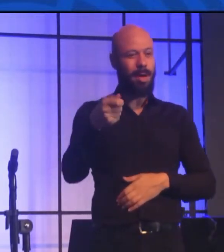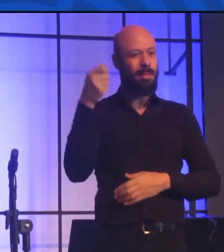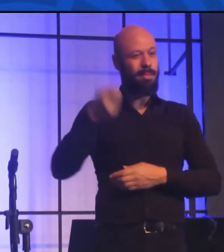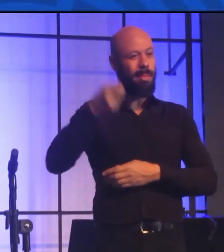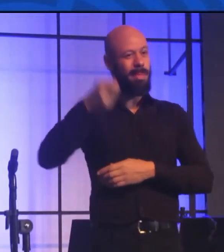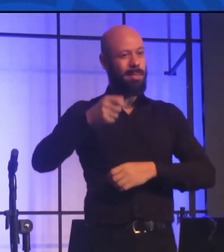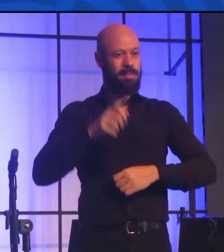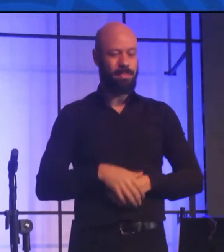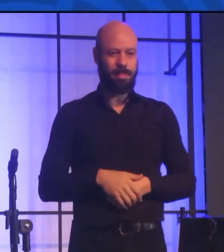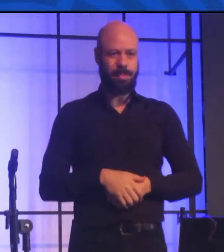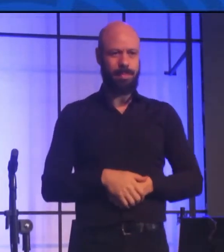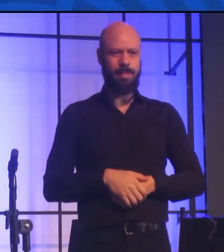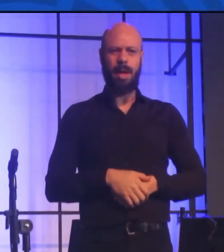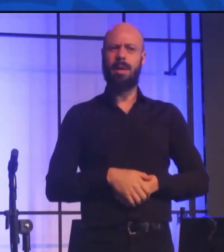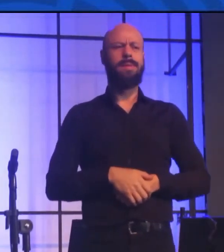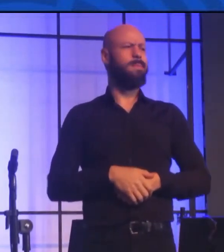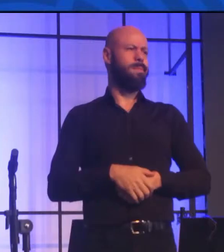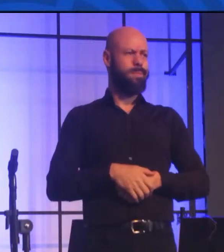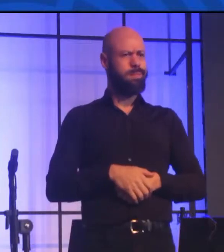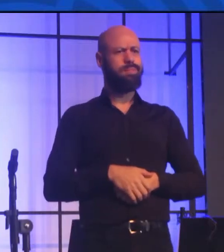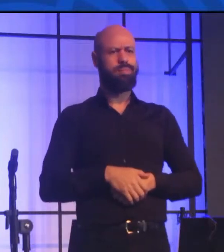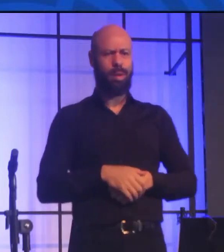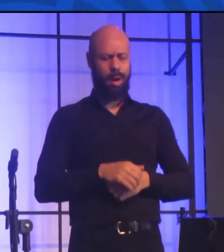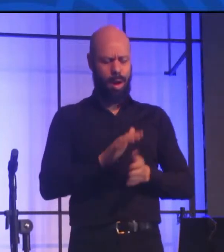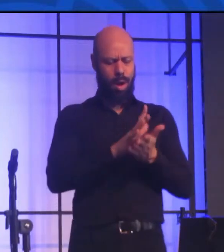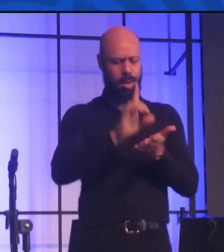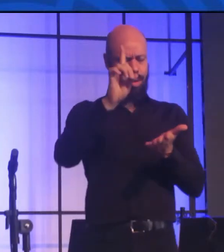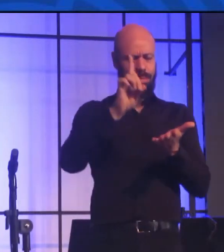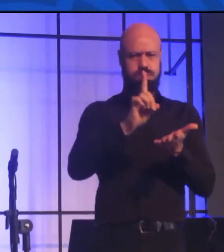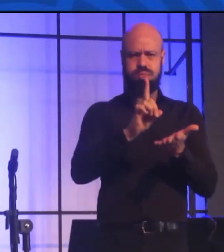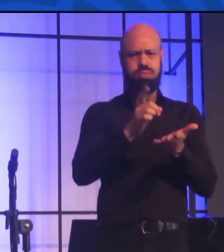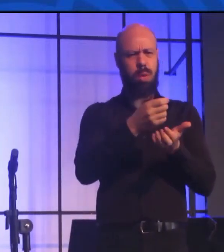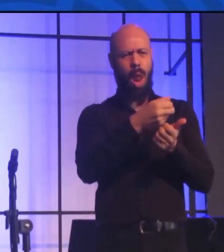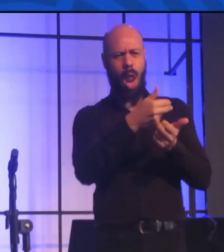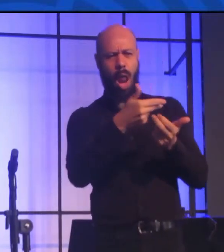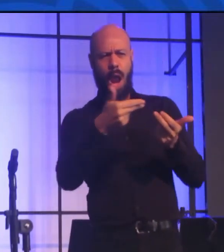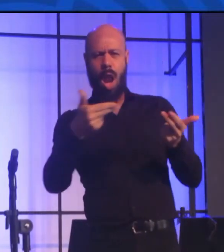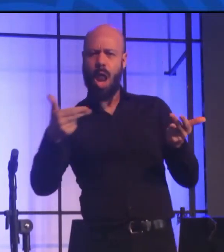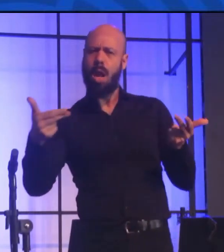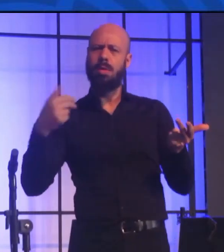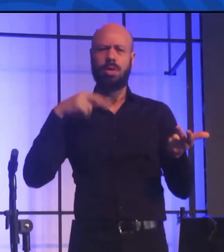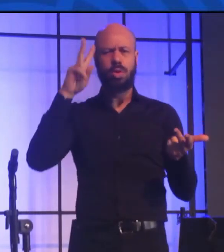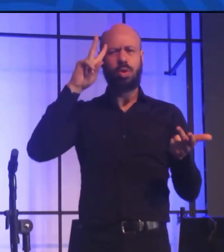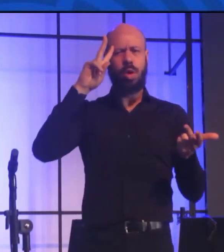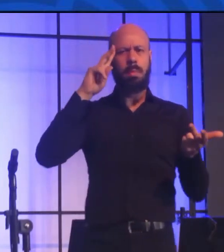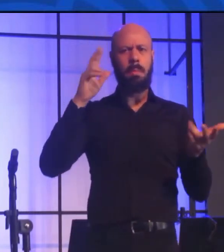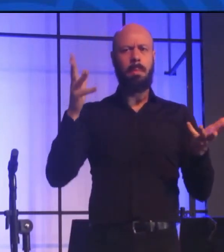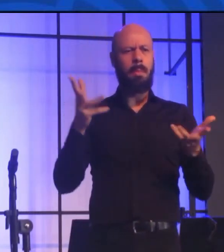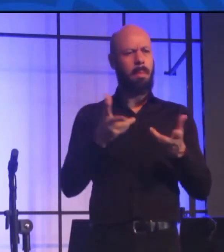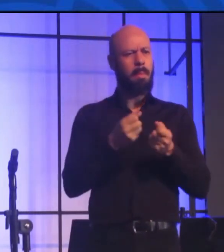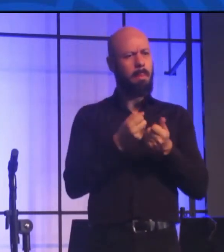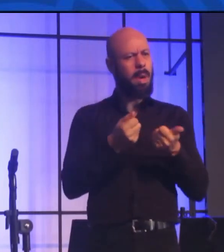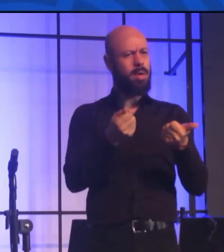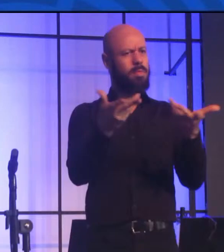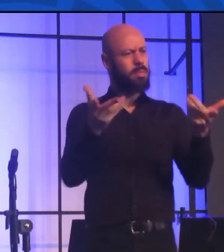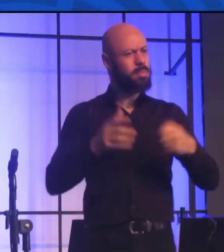Temos uma Bíblia inteira cheia de grandes milagres. O mar vermelho se abrindo,